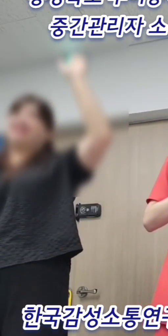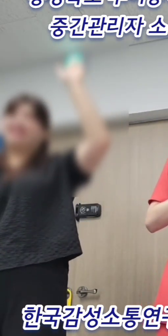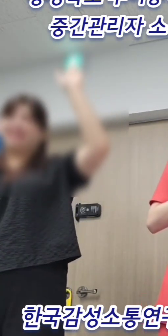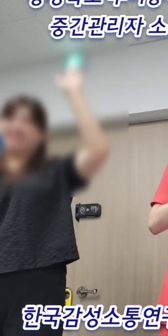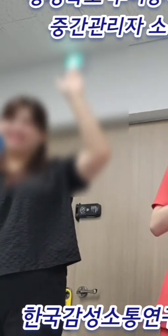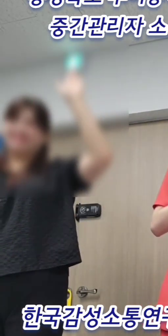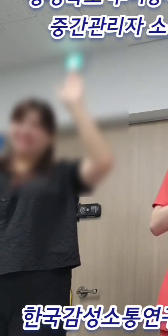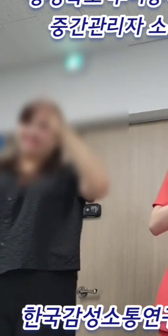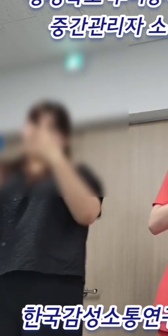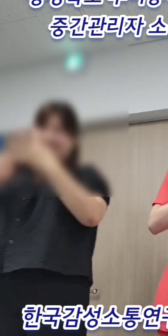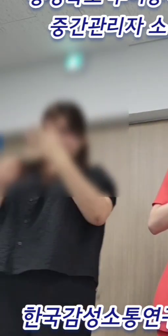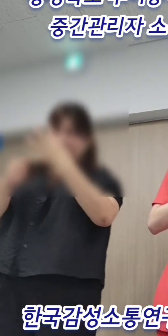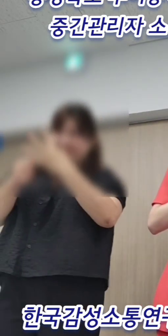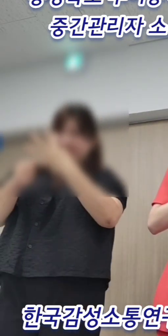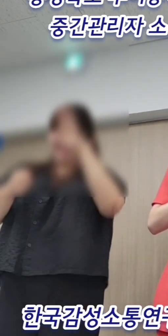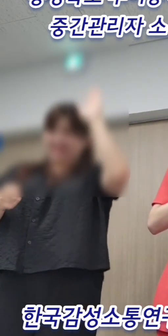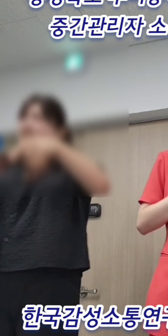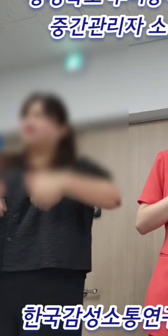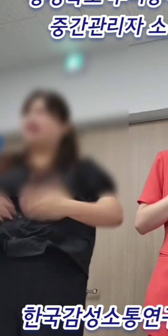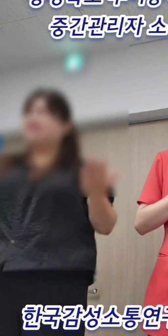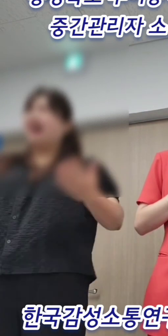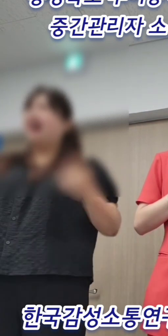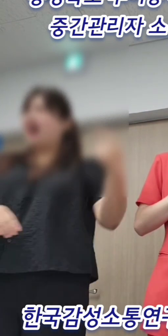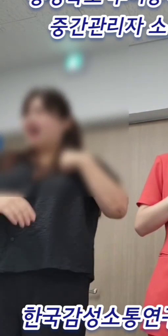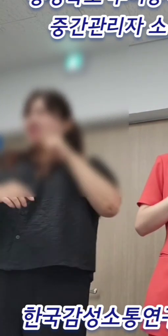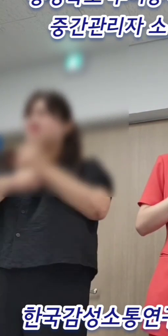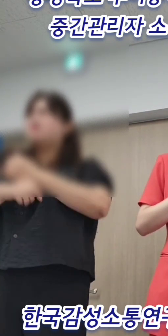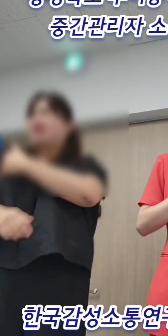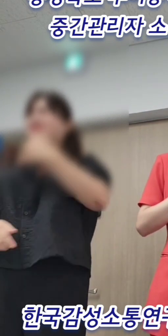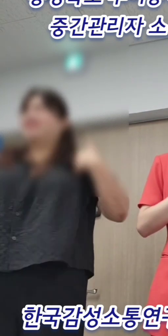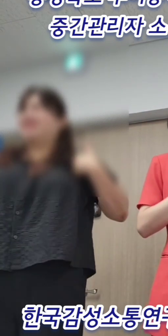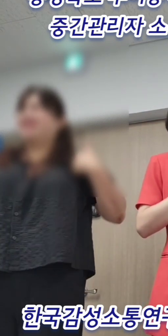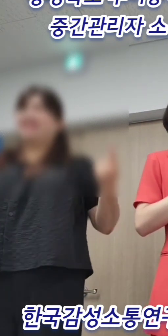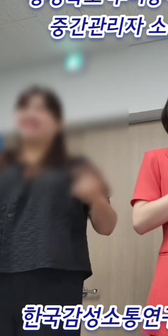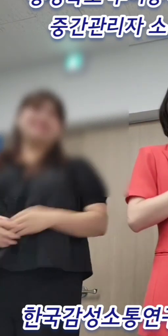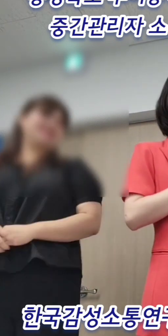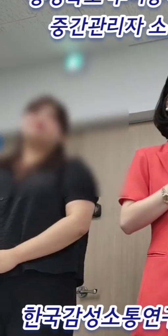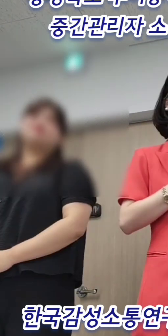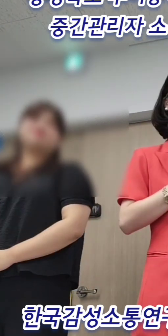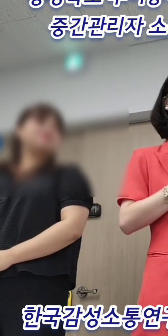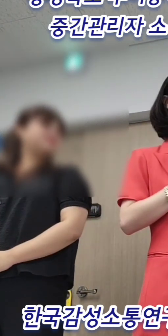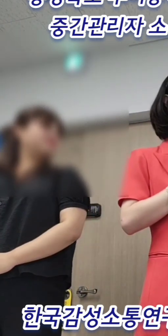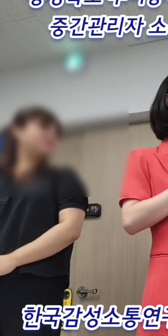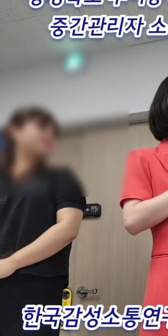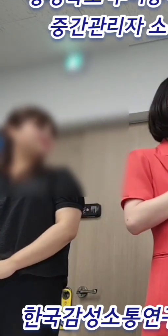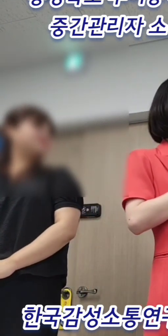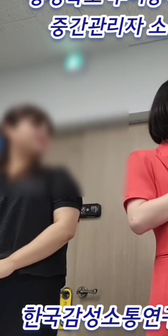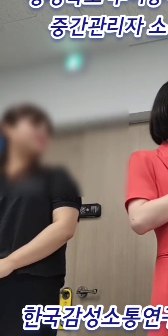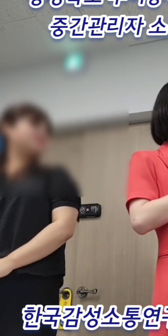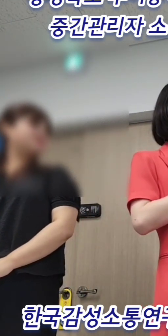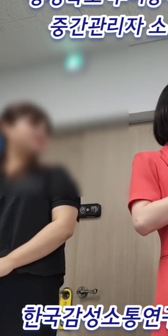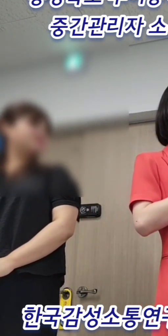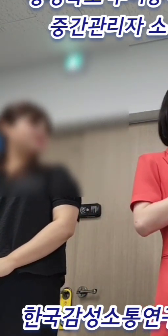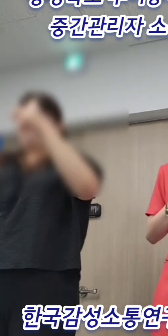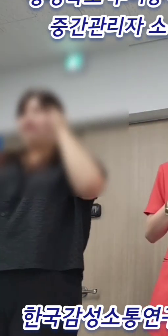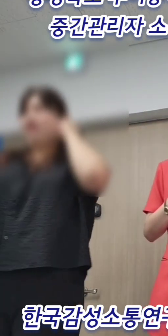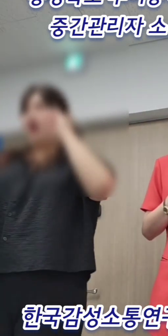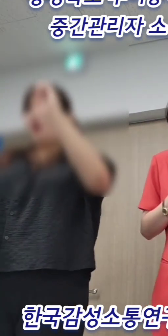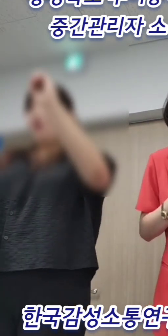이렇게 안 넣을수가 있나요 센스가 이렇게 있는 분들이라면 자 정답